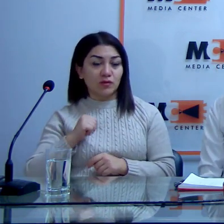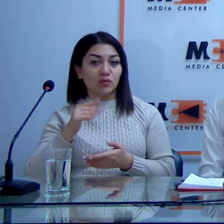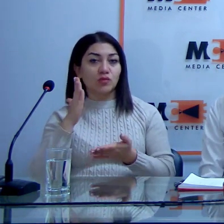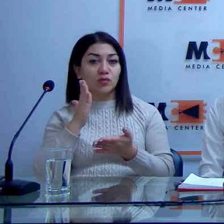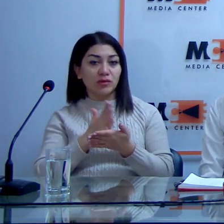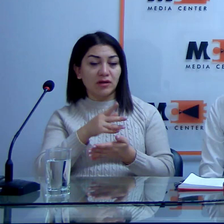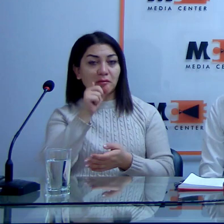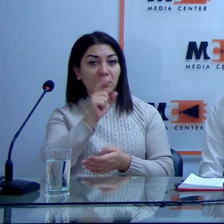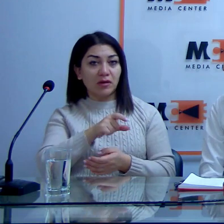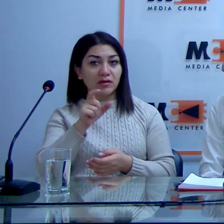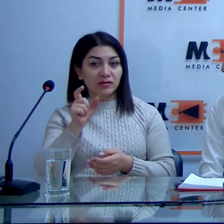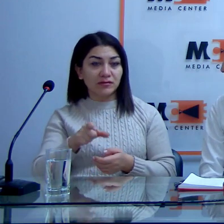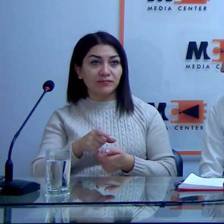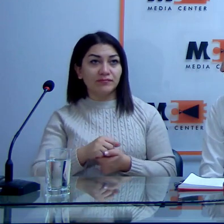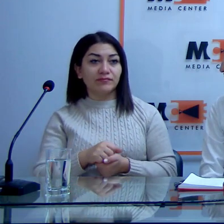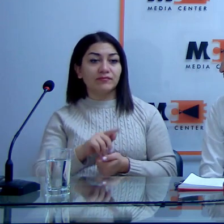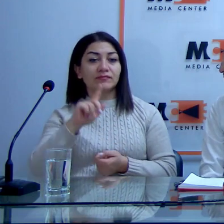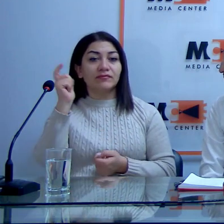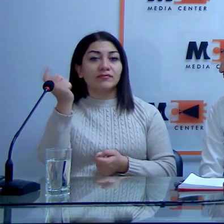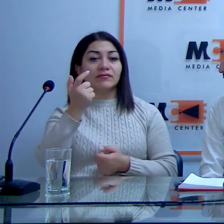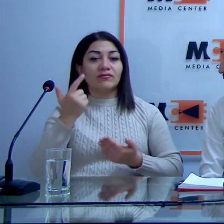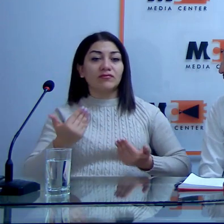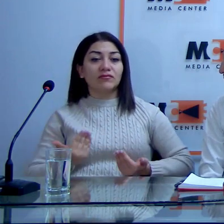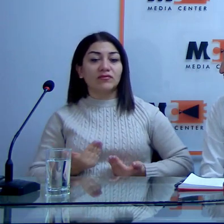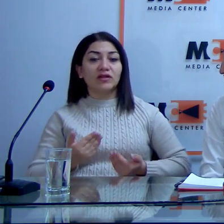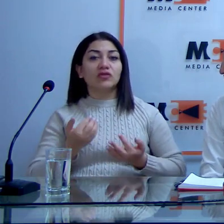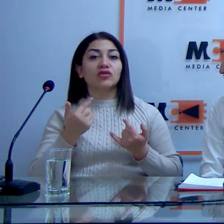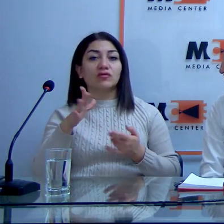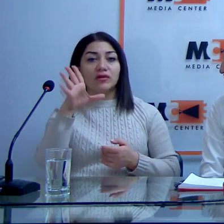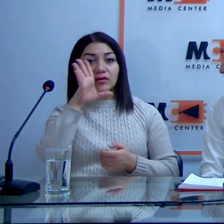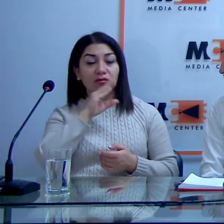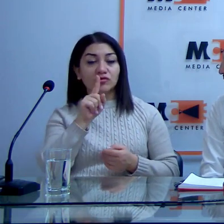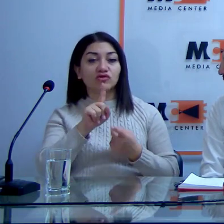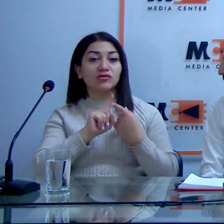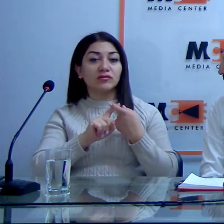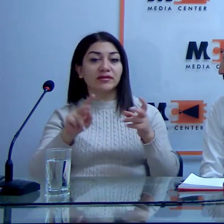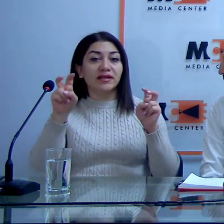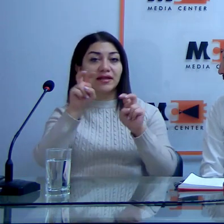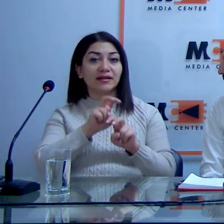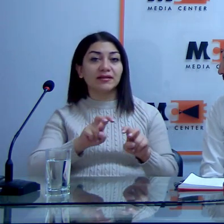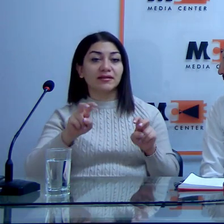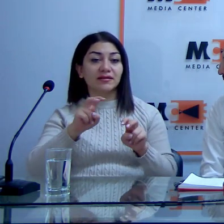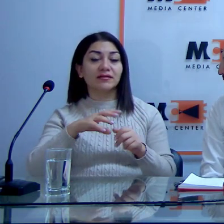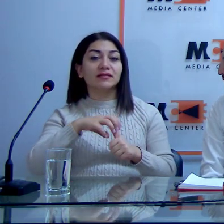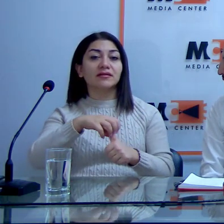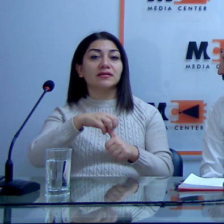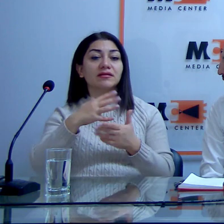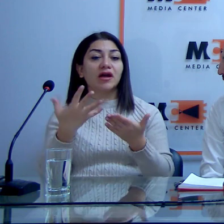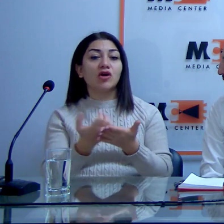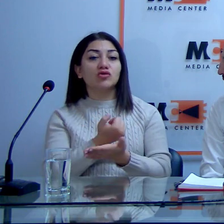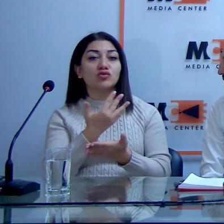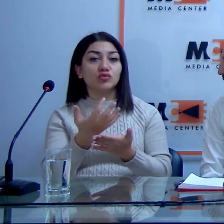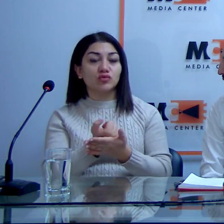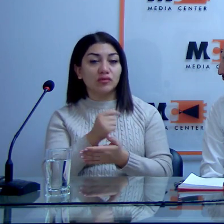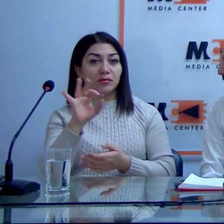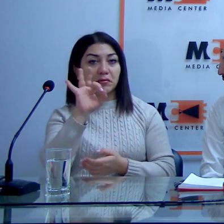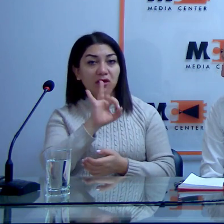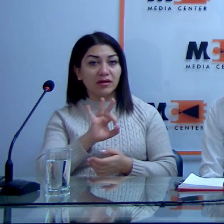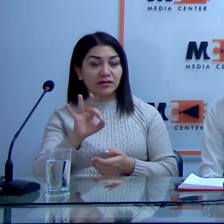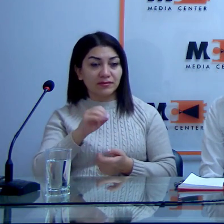դրսևորել և անկախ կյանքով ապրել։ Ինչ վերաբերում է հետազոտության հիմնական արդյունքներին,